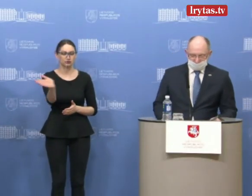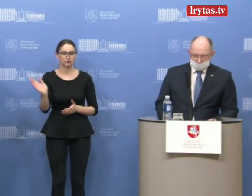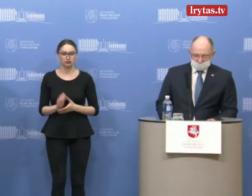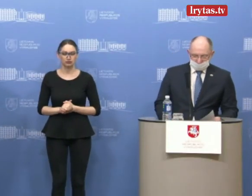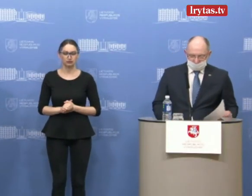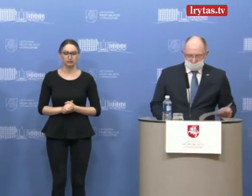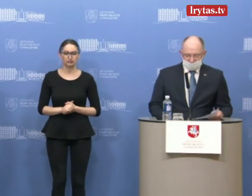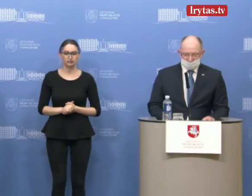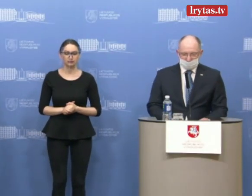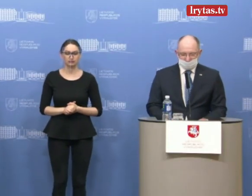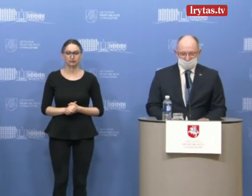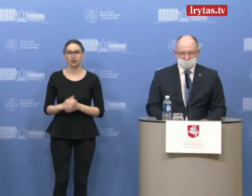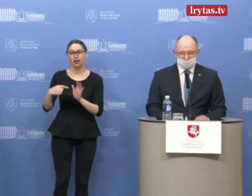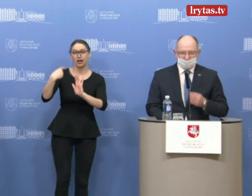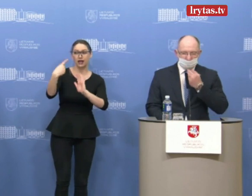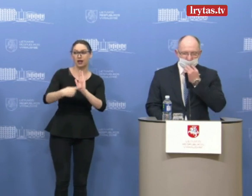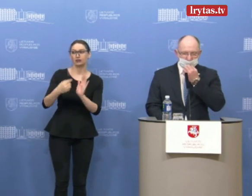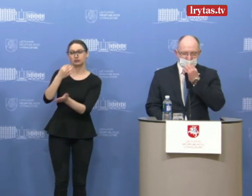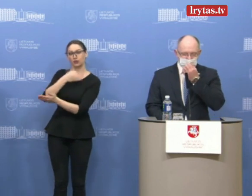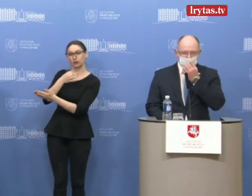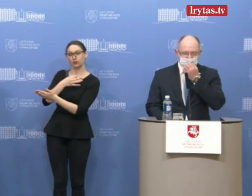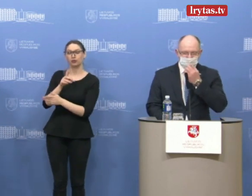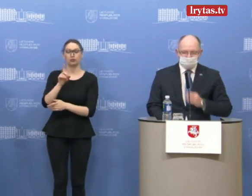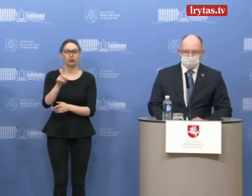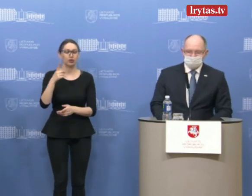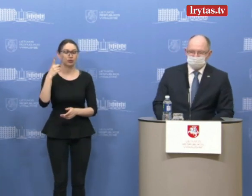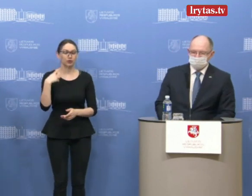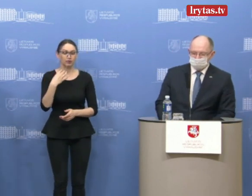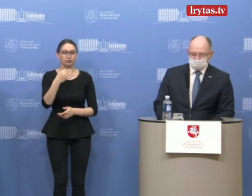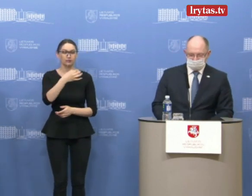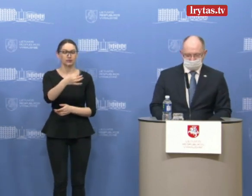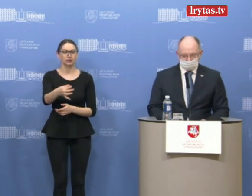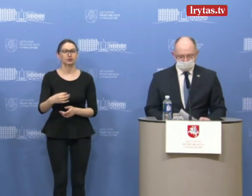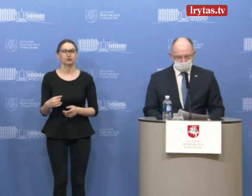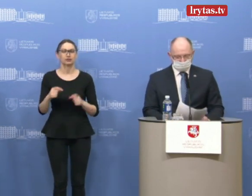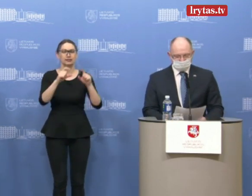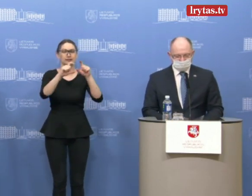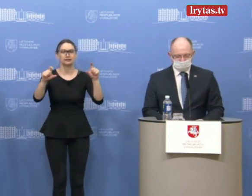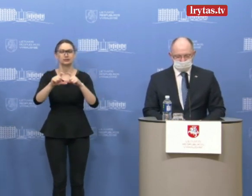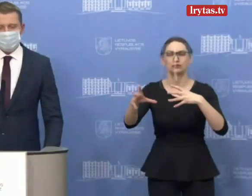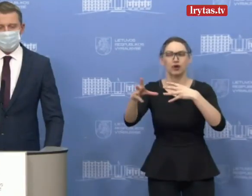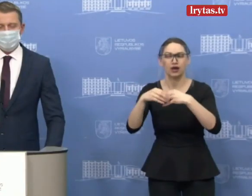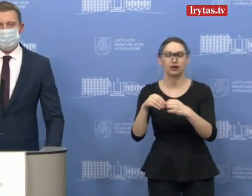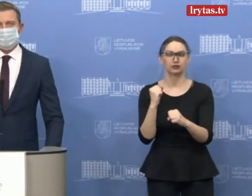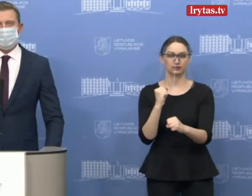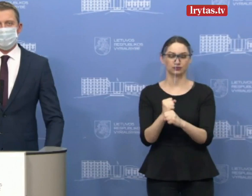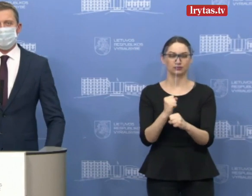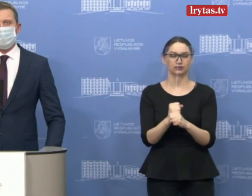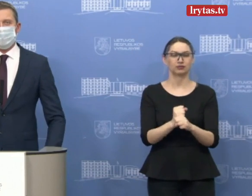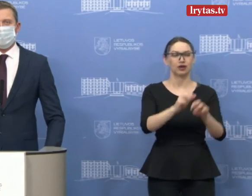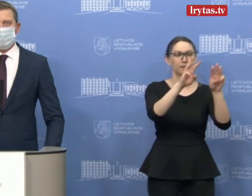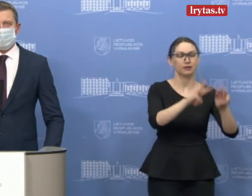Prieš per vieną priklausimų norėjau pabrėžti, kad, kaip ir minėta, visos institucijos dirba glaudžiai kartu, tai yra tiek